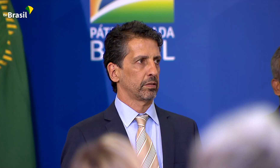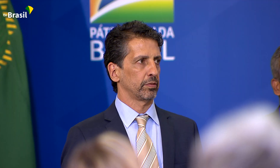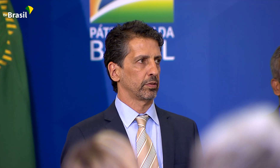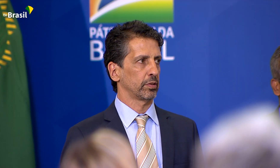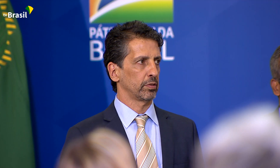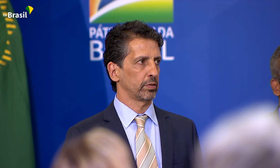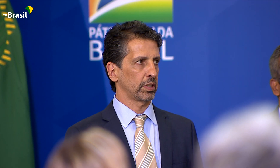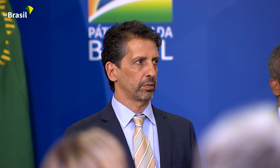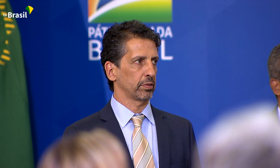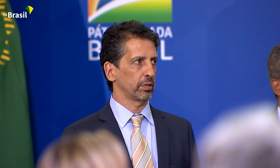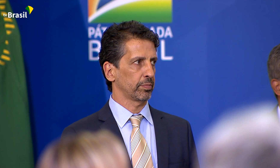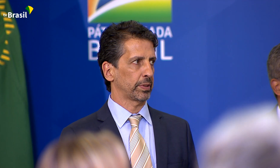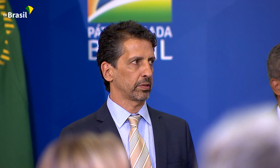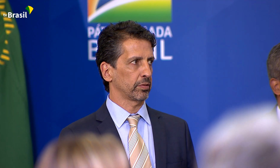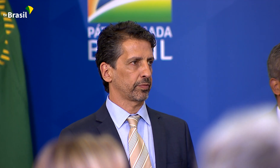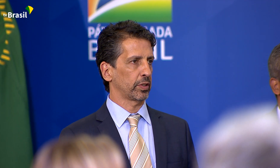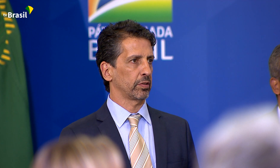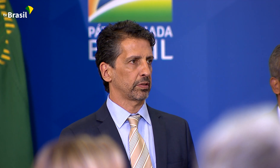é